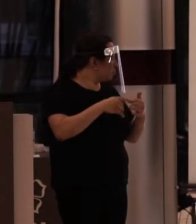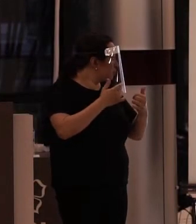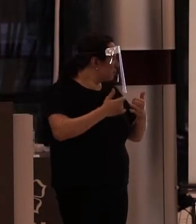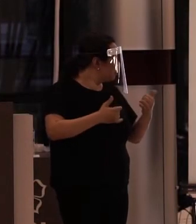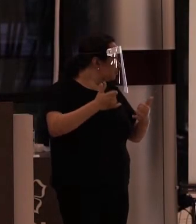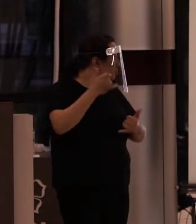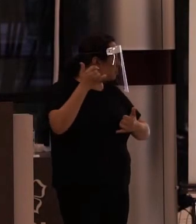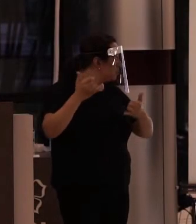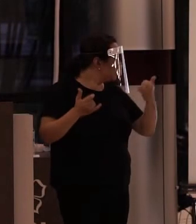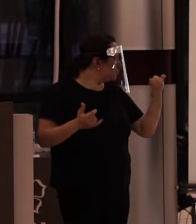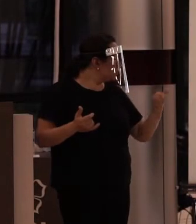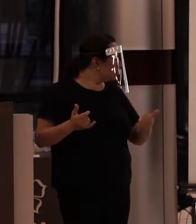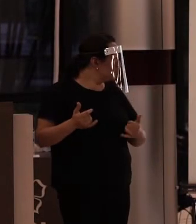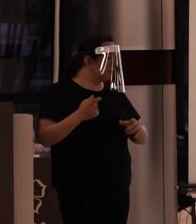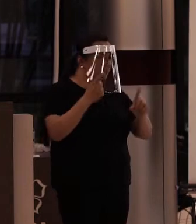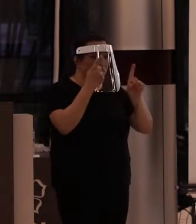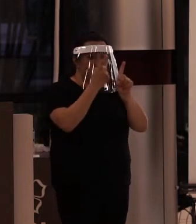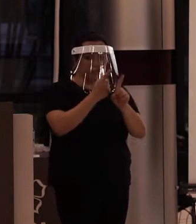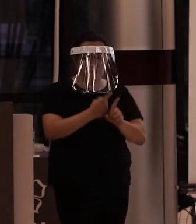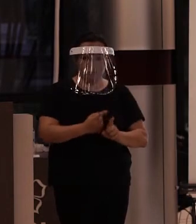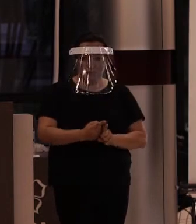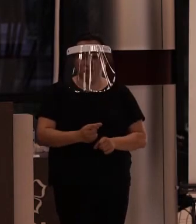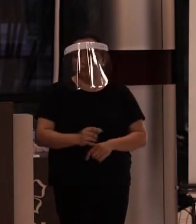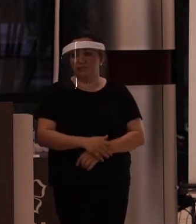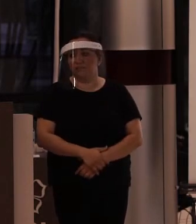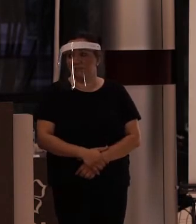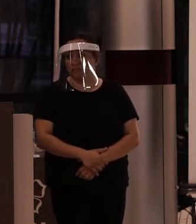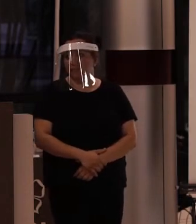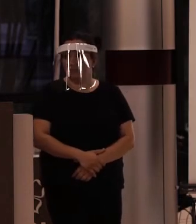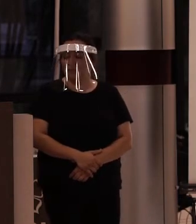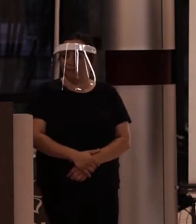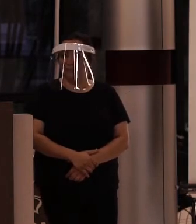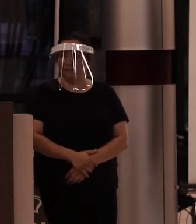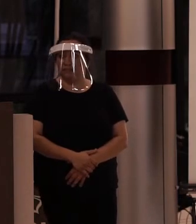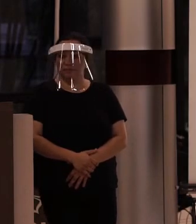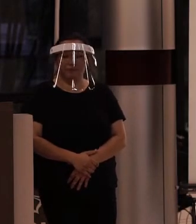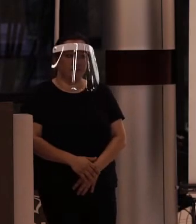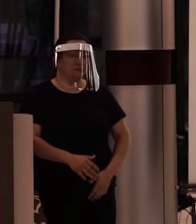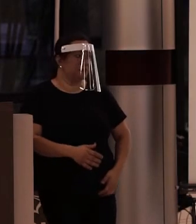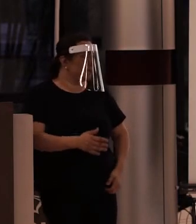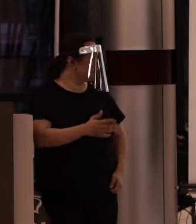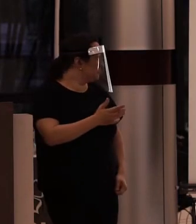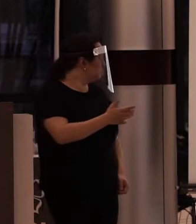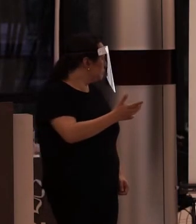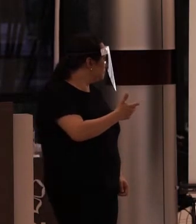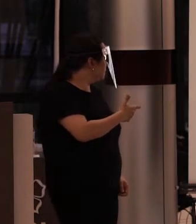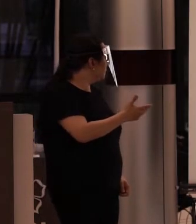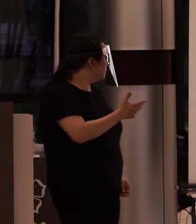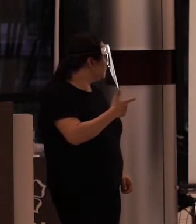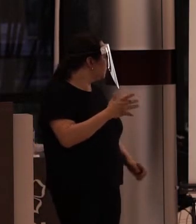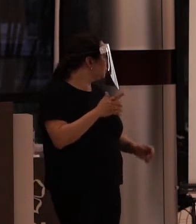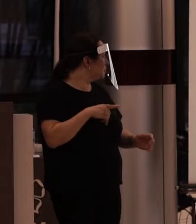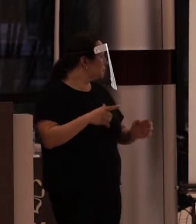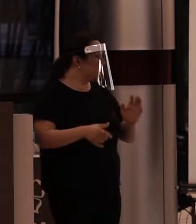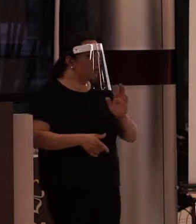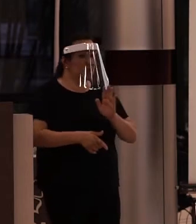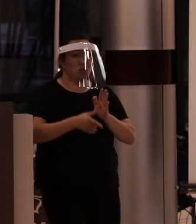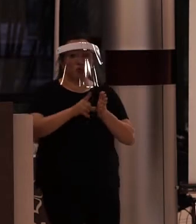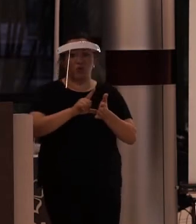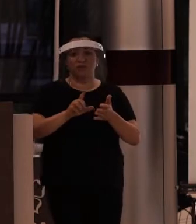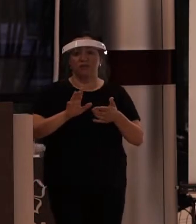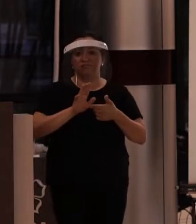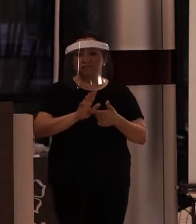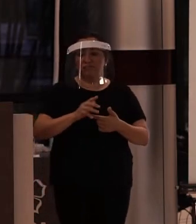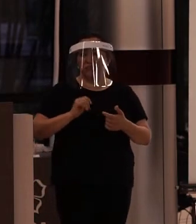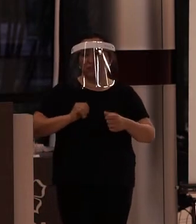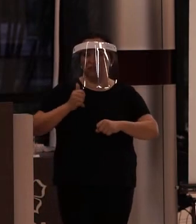né? E aí a gente detectou. Isso aqui eu coloquei em homenagem aí aos dois que me antecederam, eu coloquei dois aí, tá